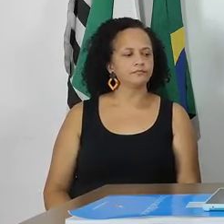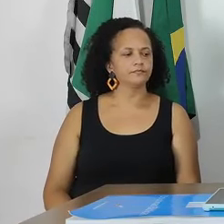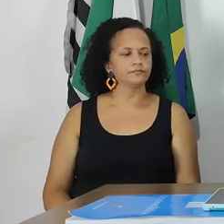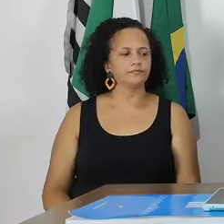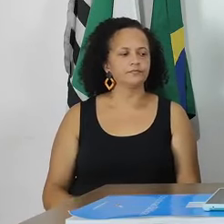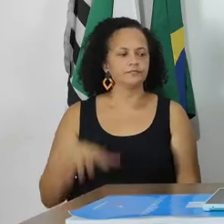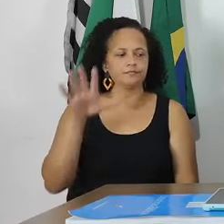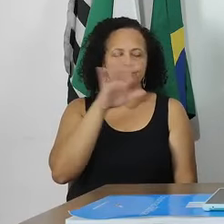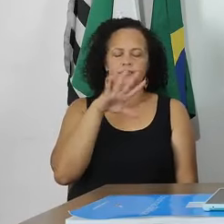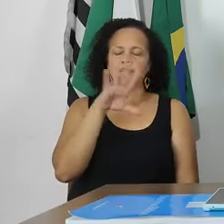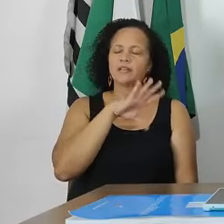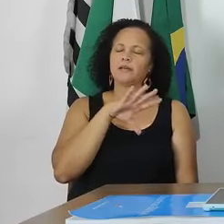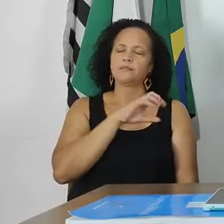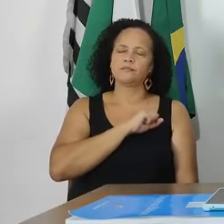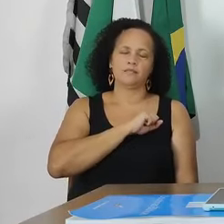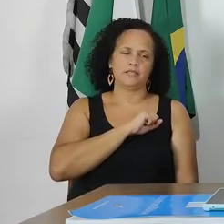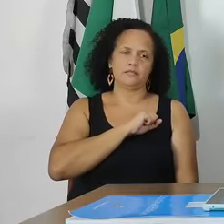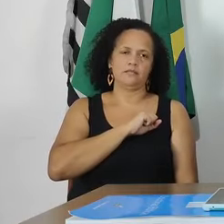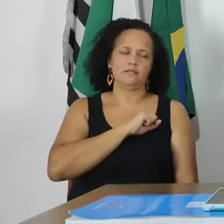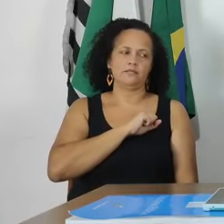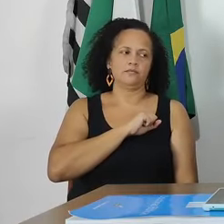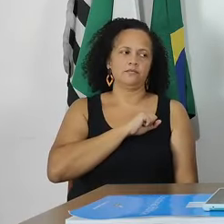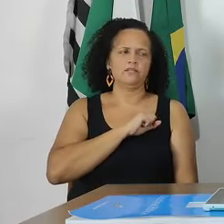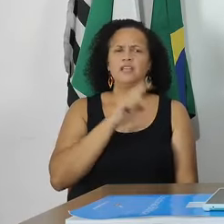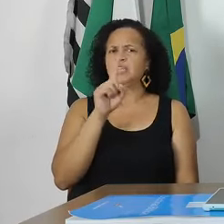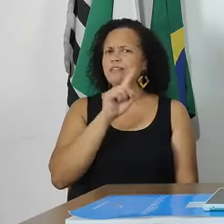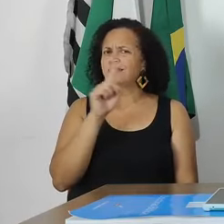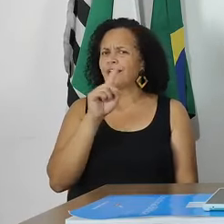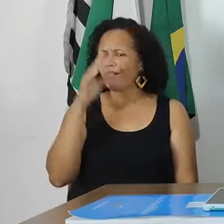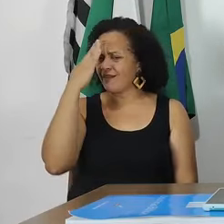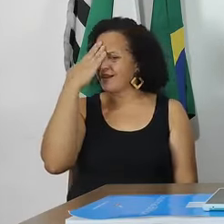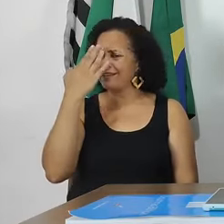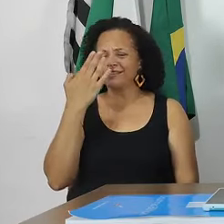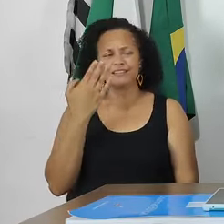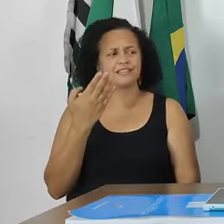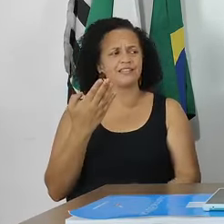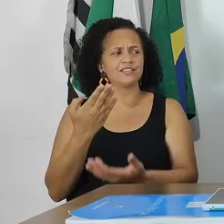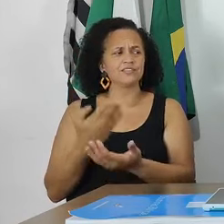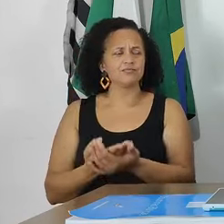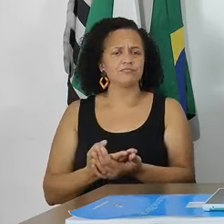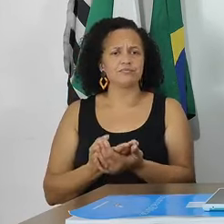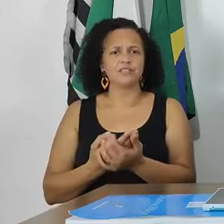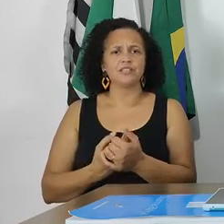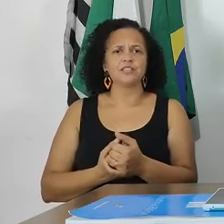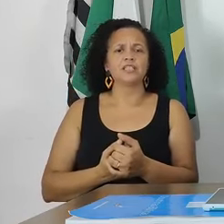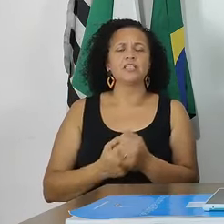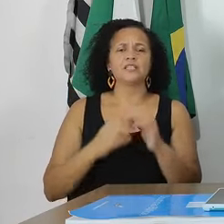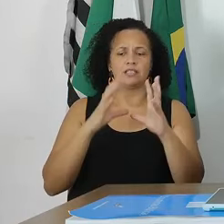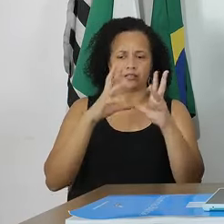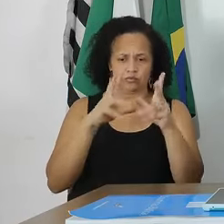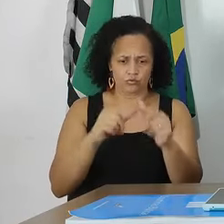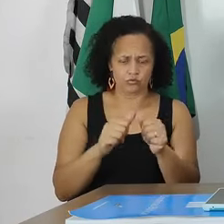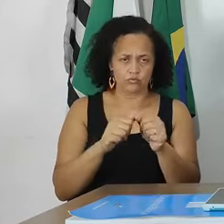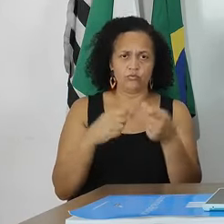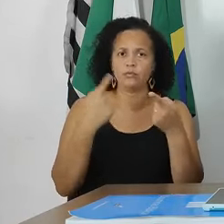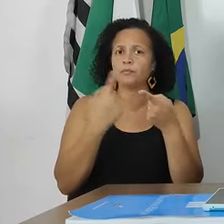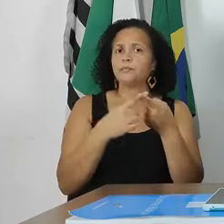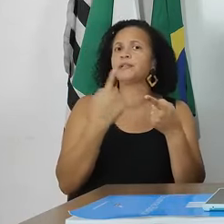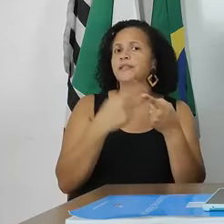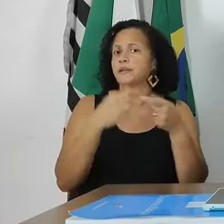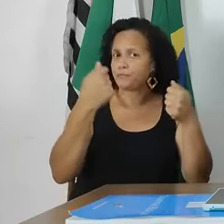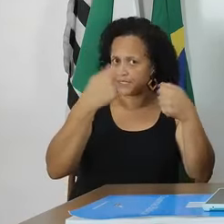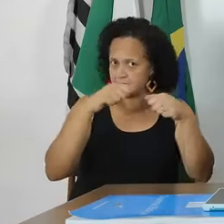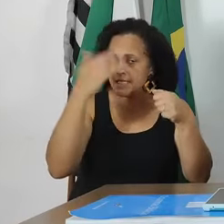Amados, não creia a todo o Espírito, mas provai se o Espírito são de Deus, porque já